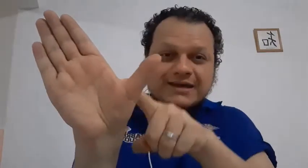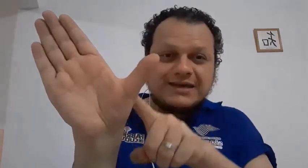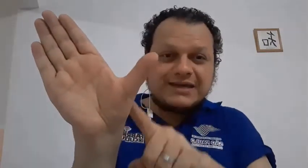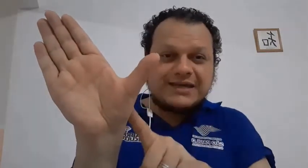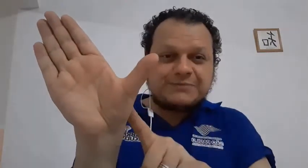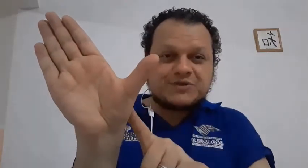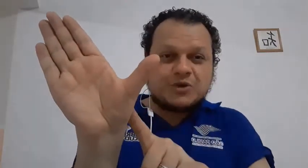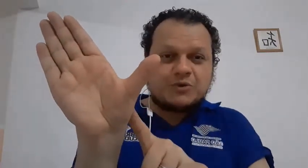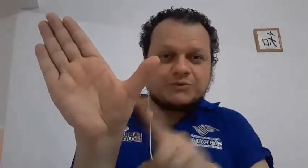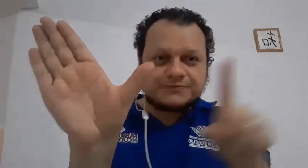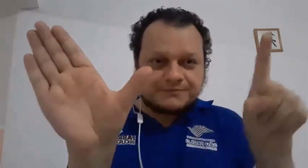Y.